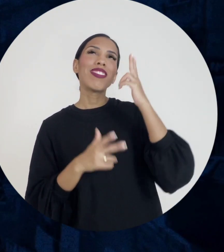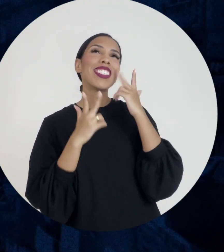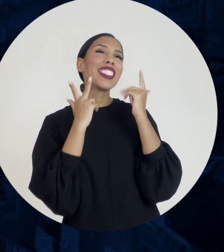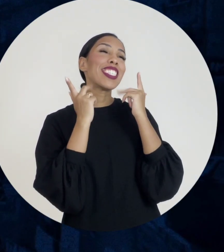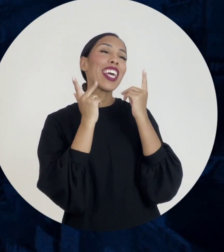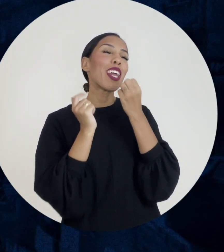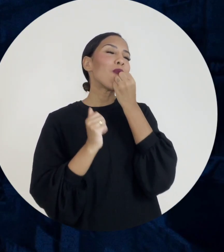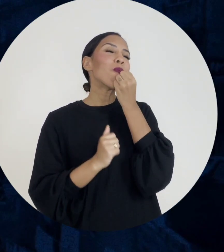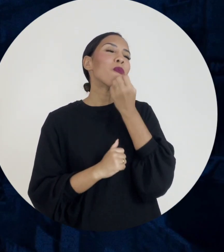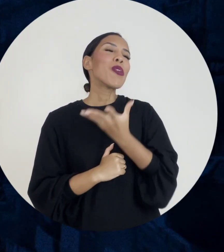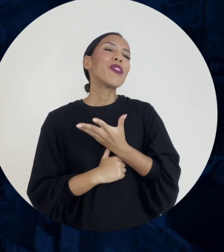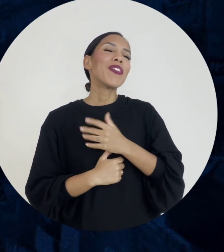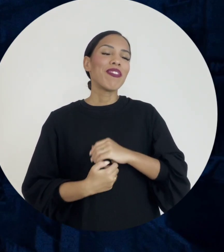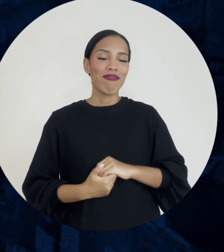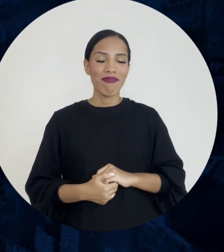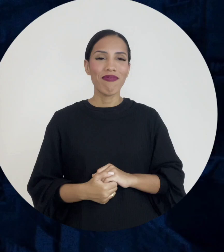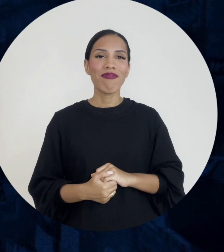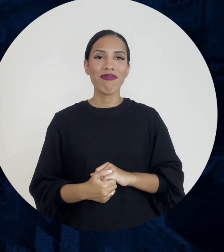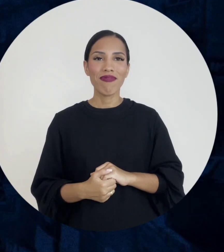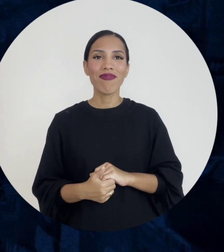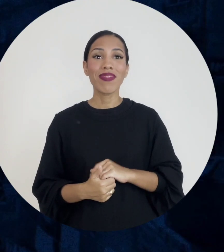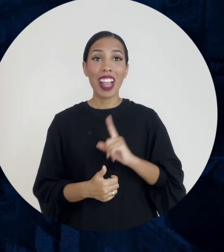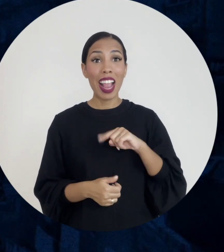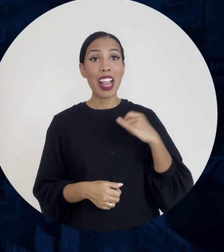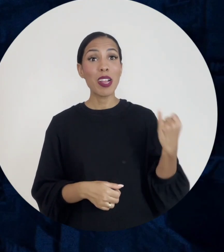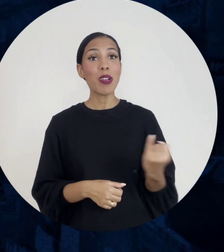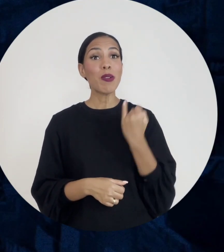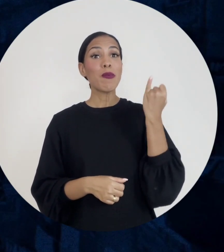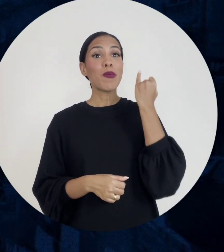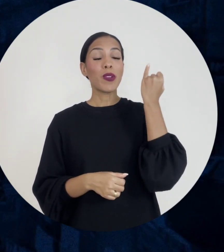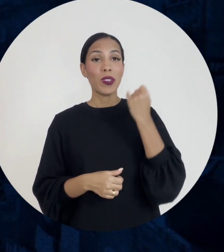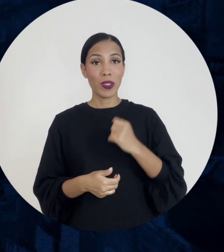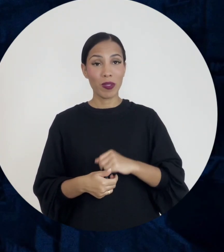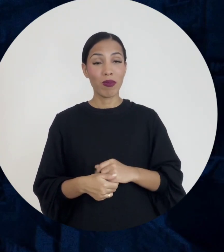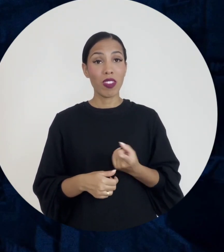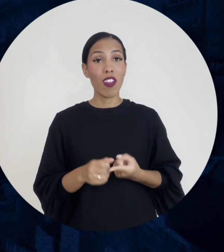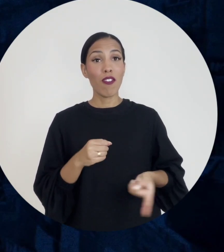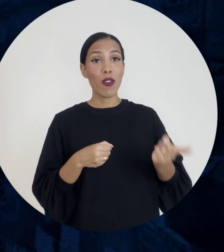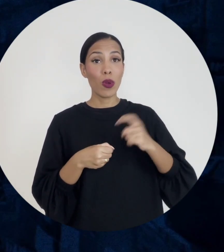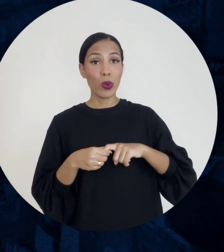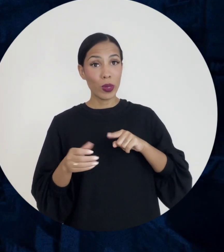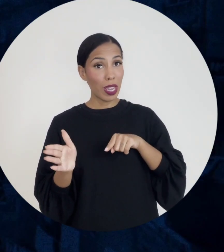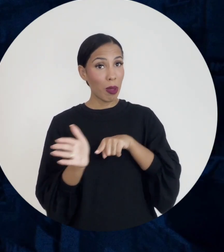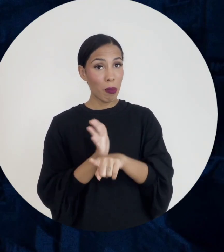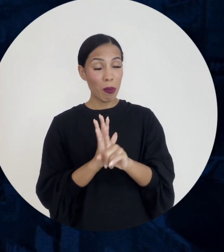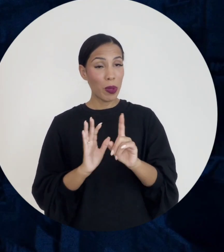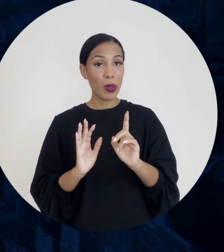aqui na pergunta, né? Porque, assim, você vai trabalhar com crianças, ensinando a ler e escrever.